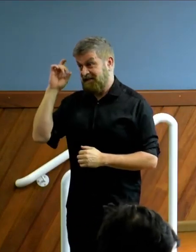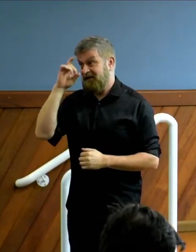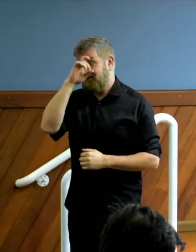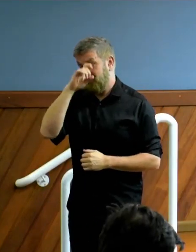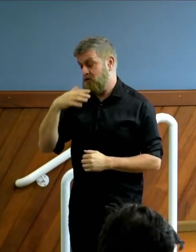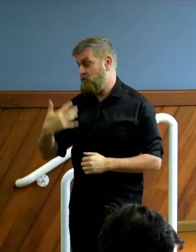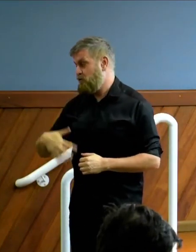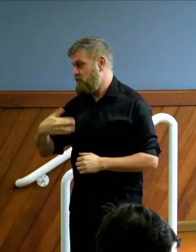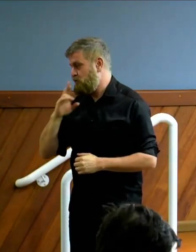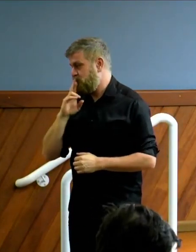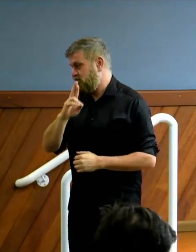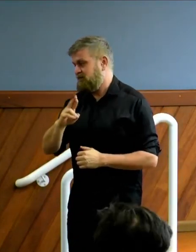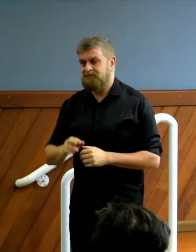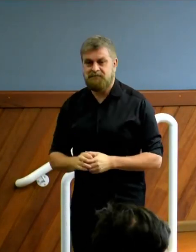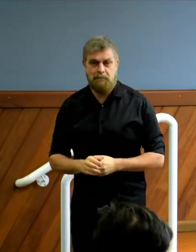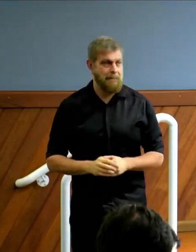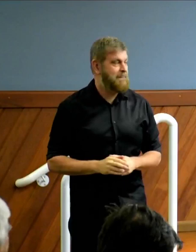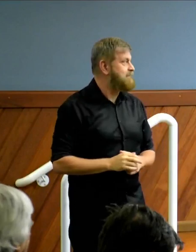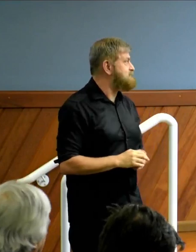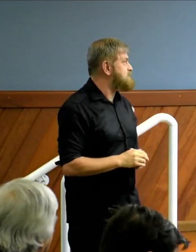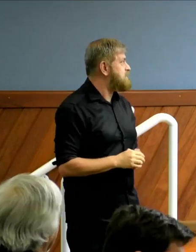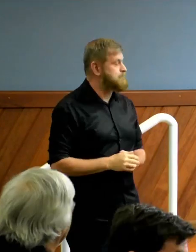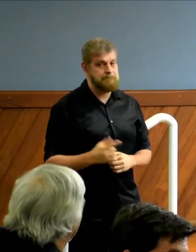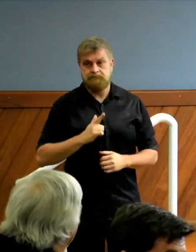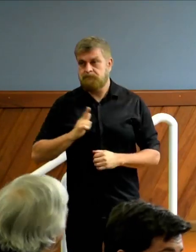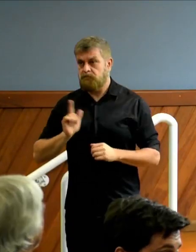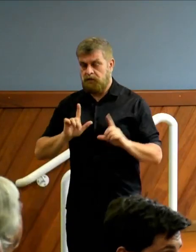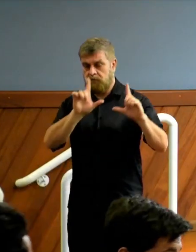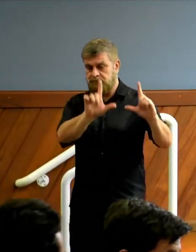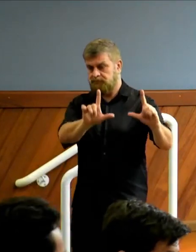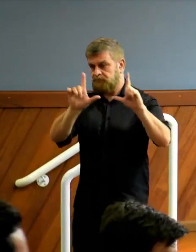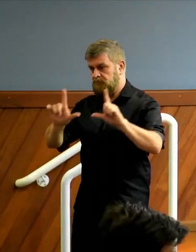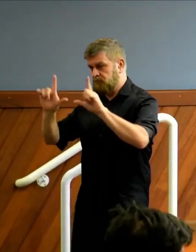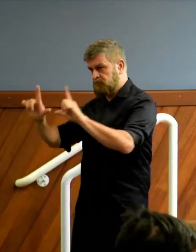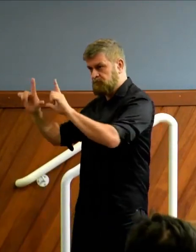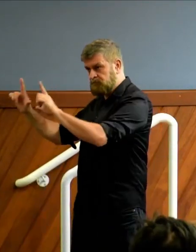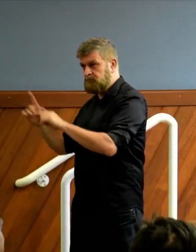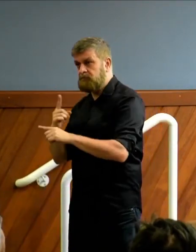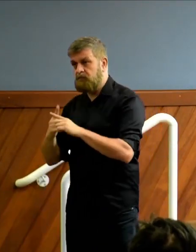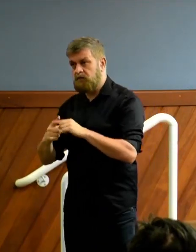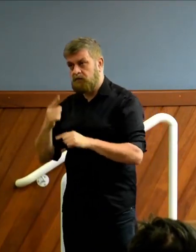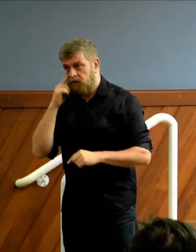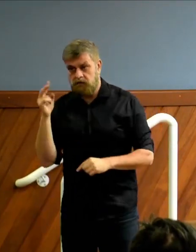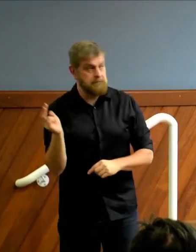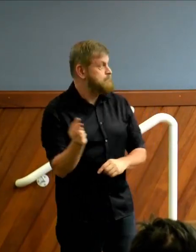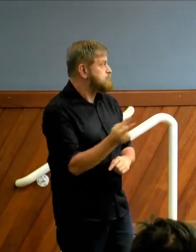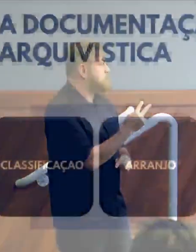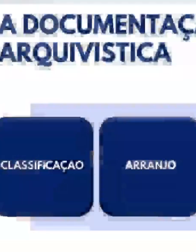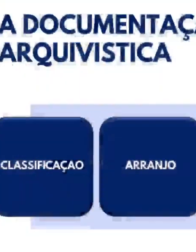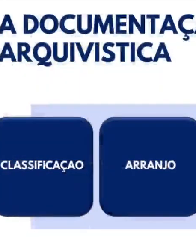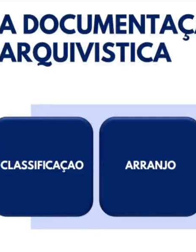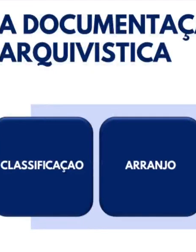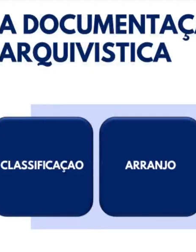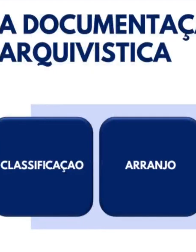Difícil. Bom, vamos lá, né? É, e aqui a gente tem uma cadeia, vejam. Por quê? Aqui, ó, nessa bolinha que